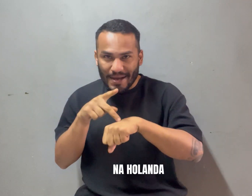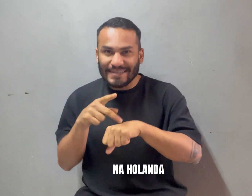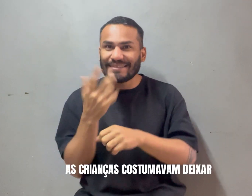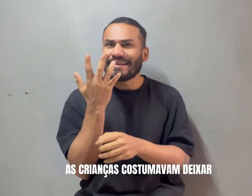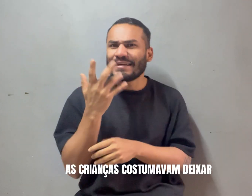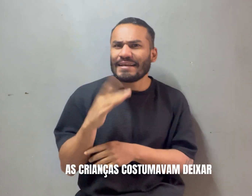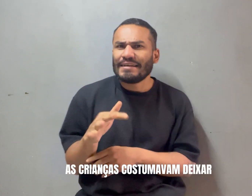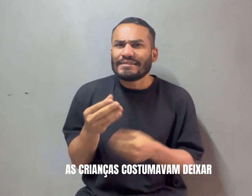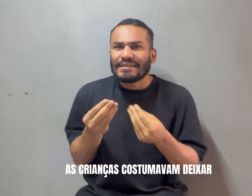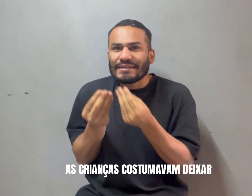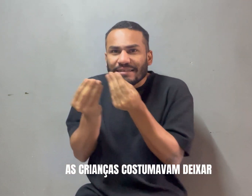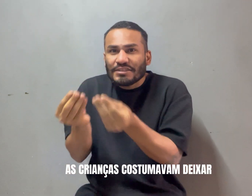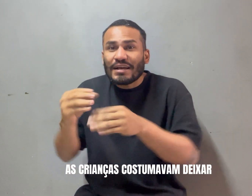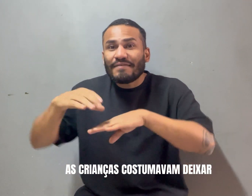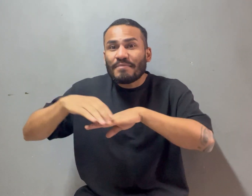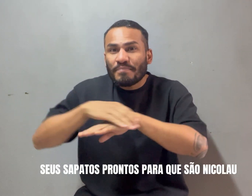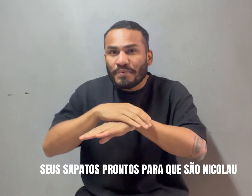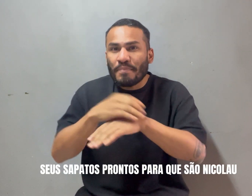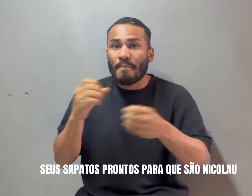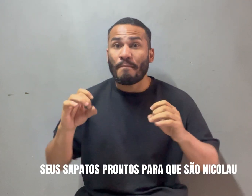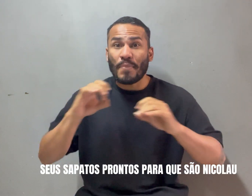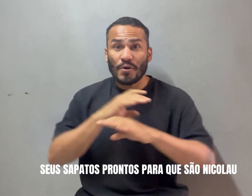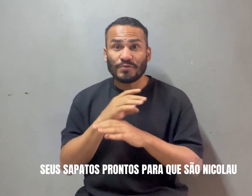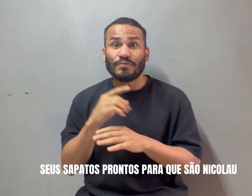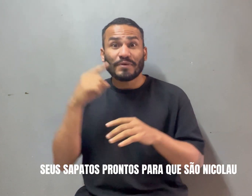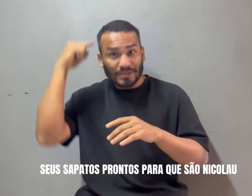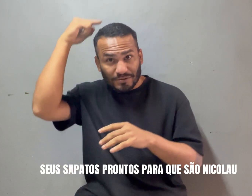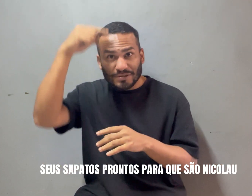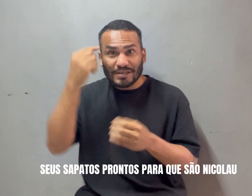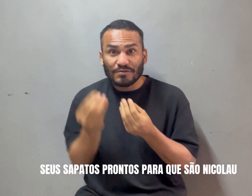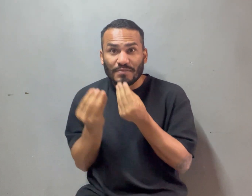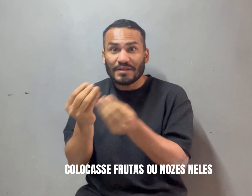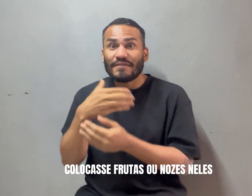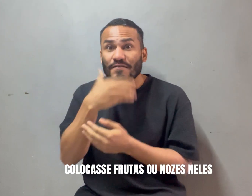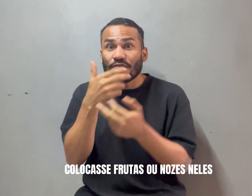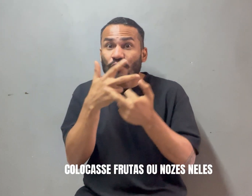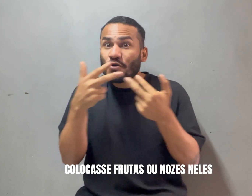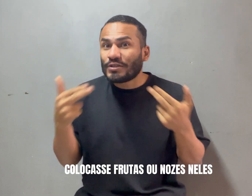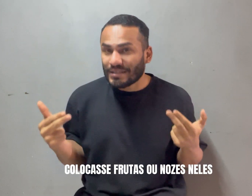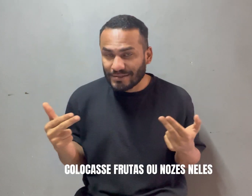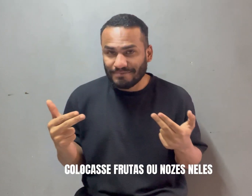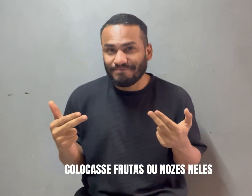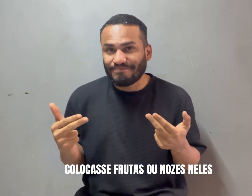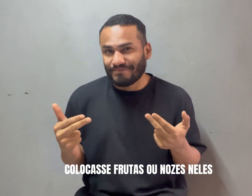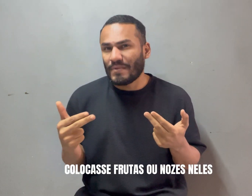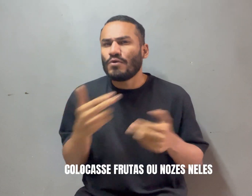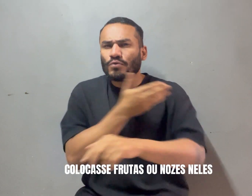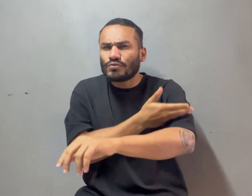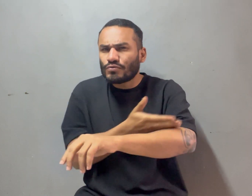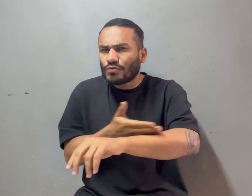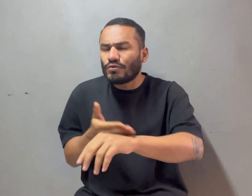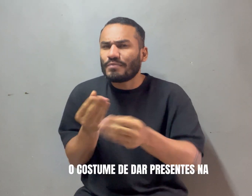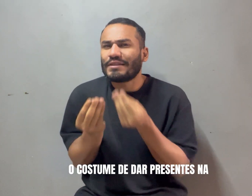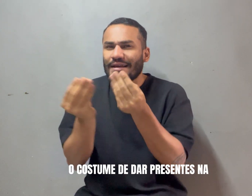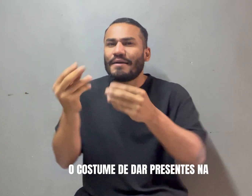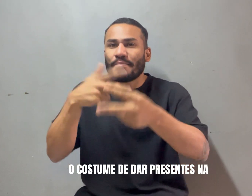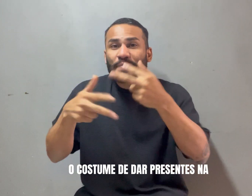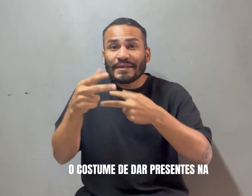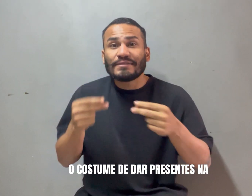as crianças costumavam deixar seus sapatos prontos para que São Nicolau colocasse frutas ou nozes neles. O costume de dar